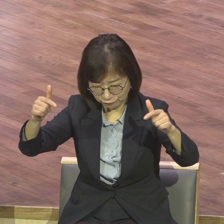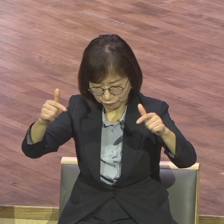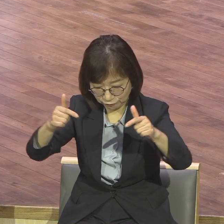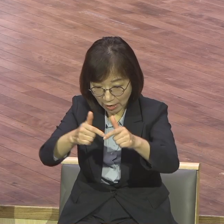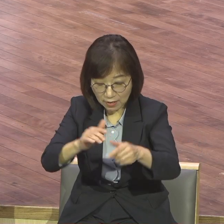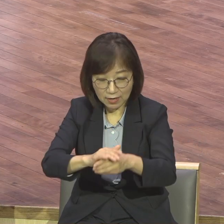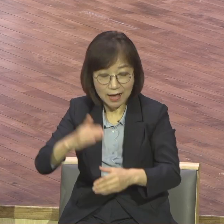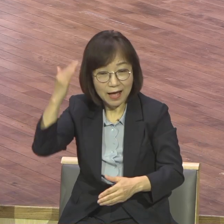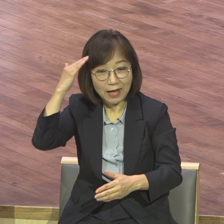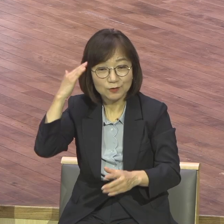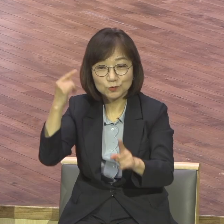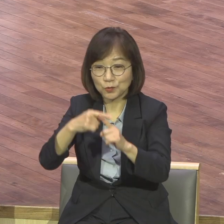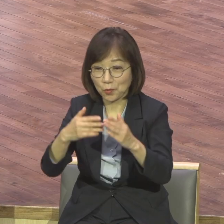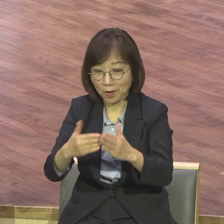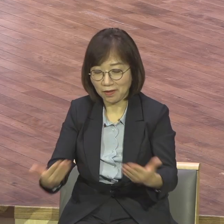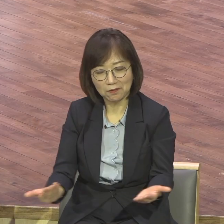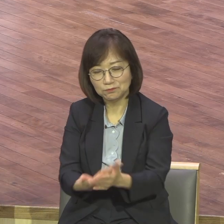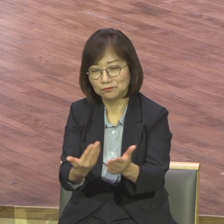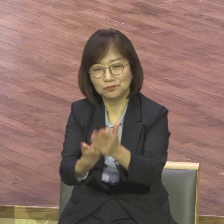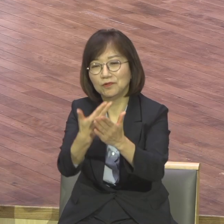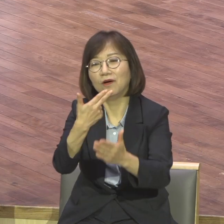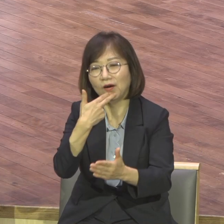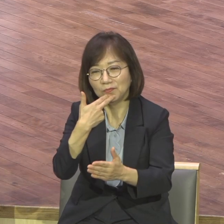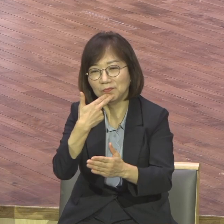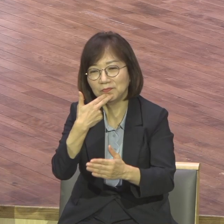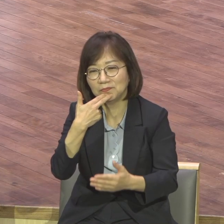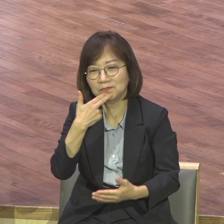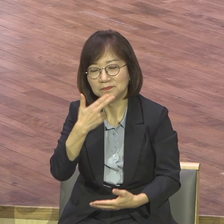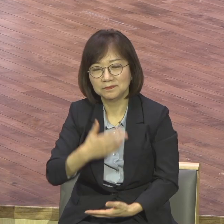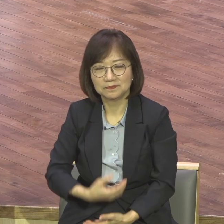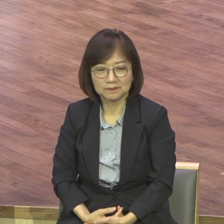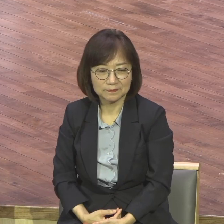한국 교회도 지금 부흥 안 되고 있습니다.